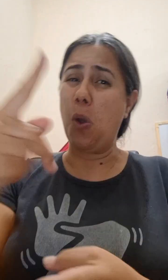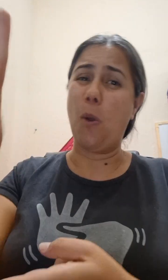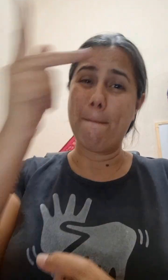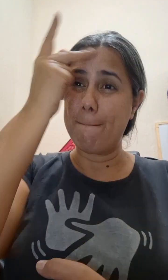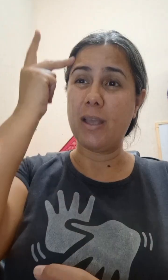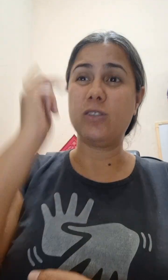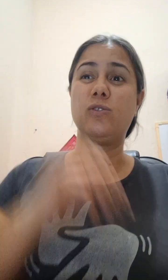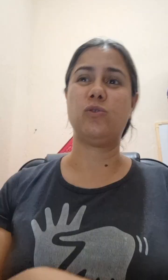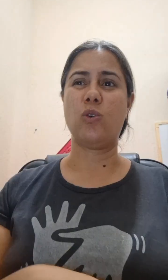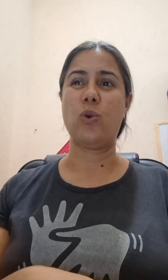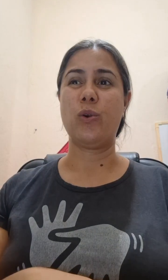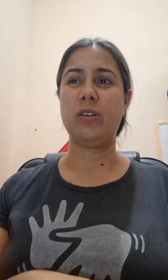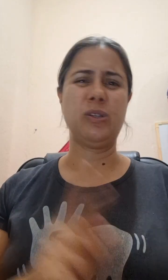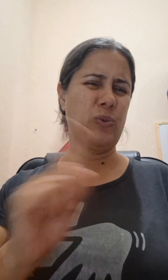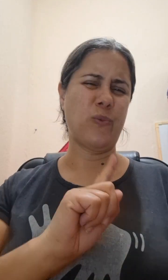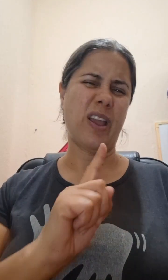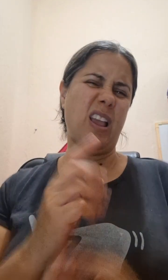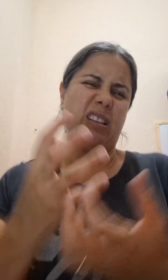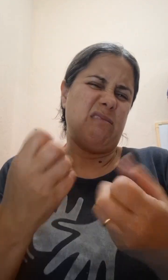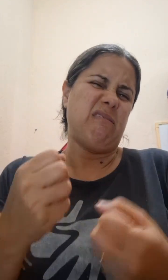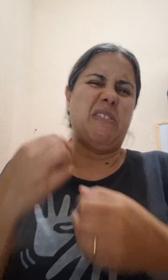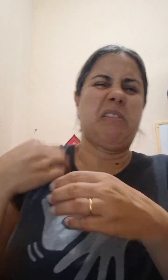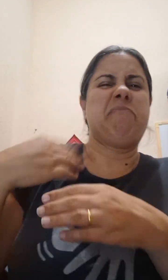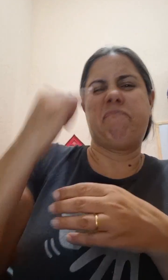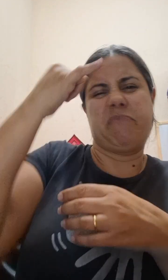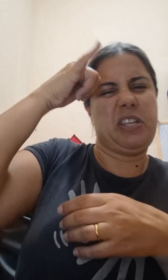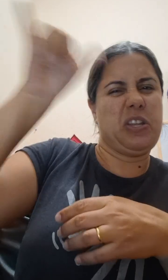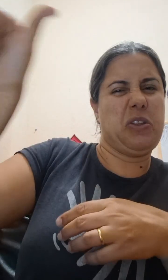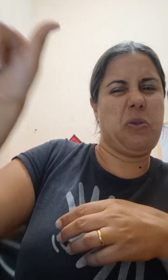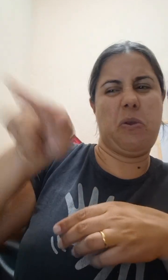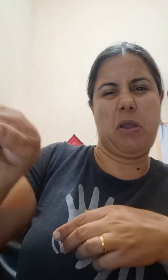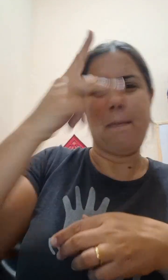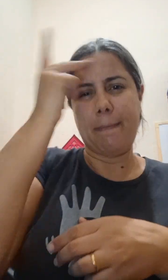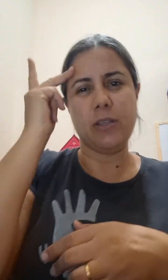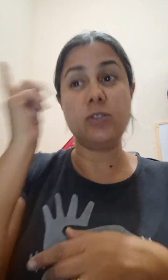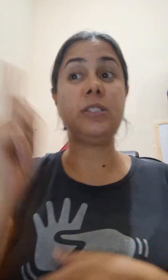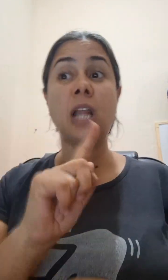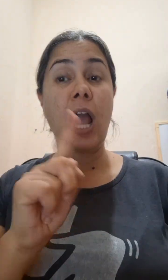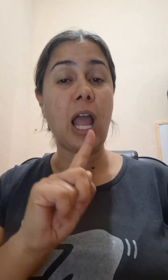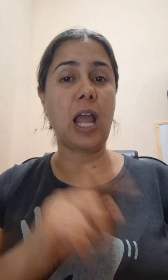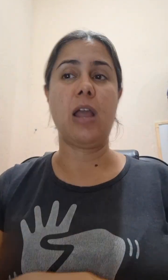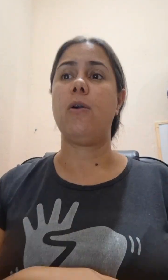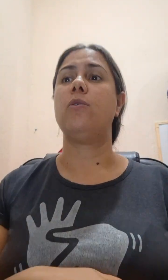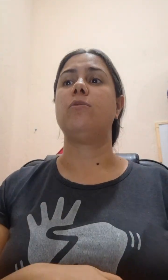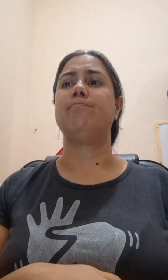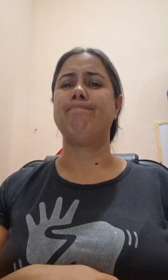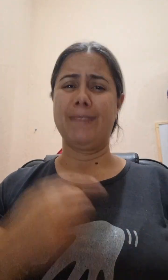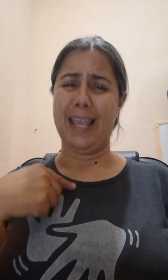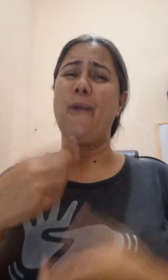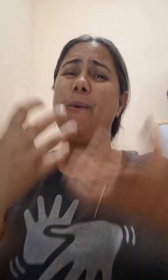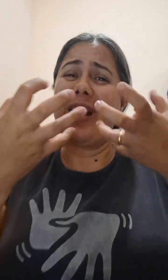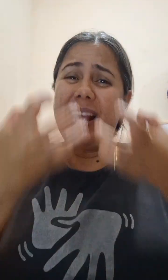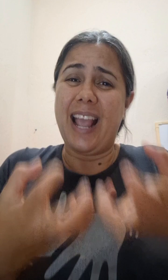O que significa? É ter paciência com a outra pessoa. Não é evitar a outra pessoa,